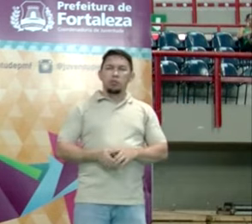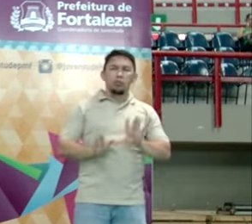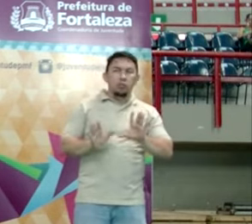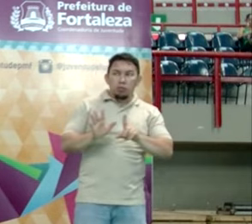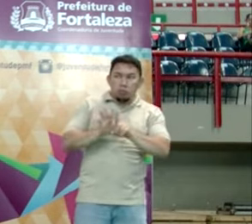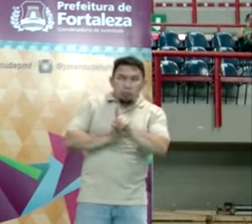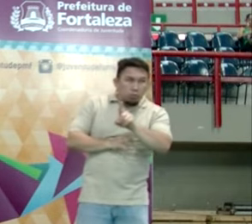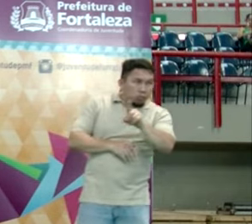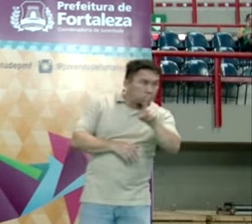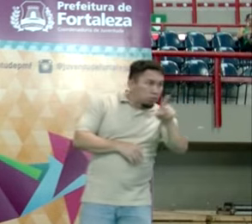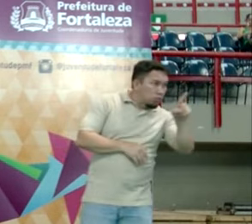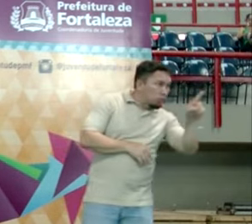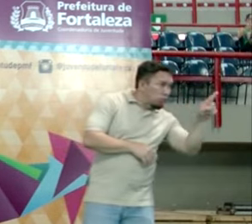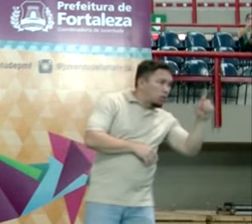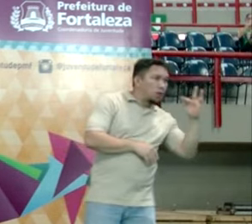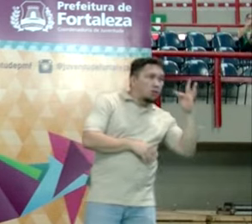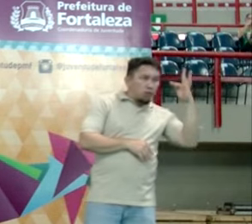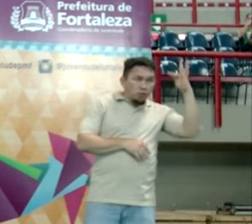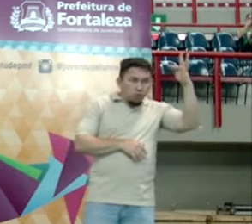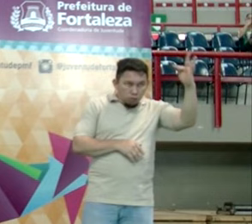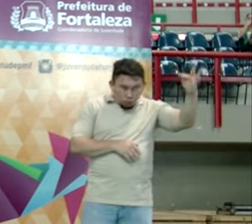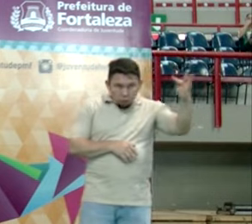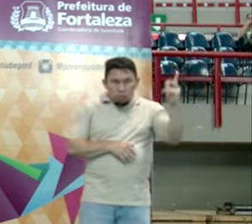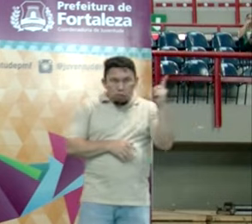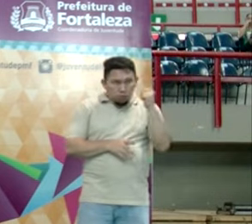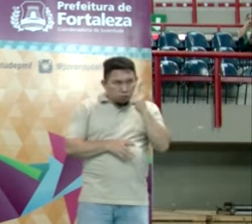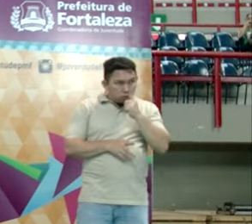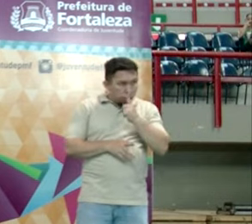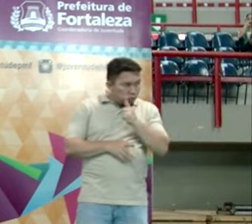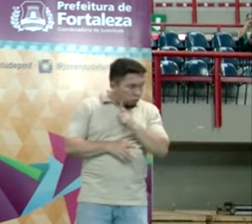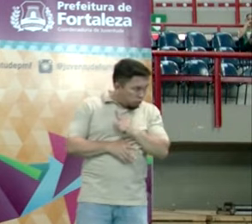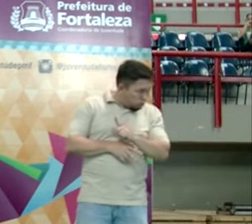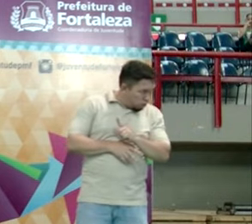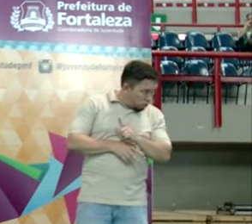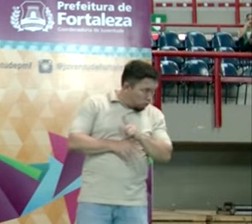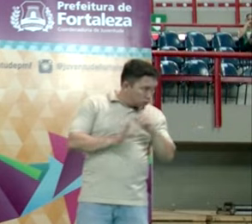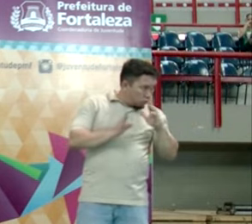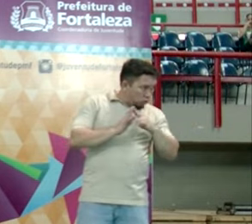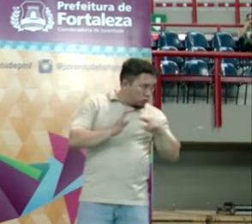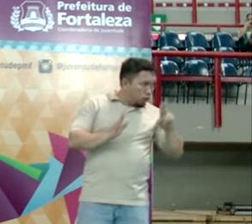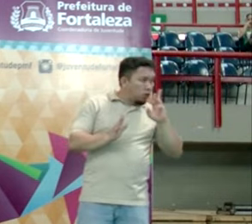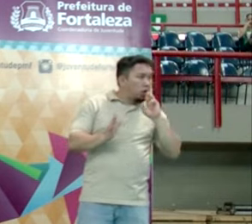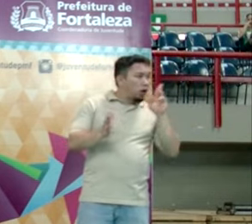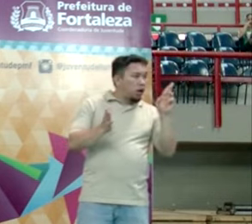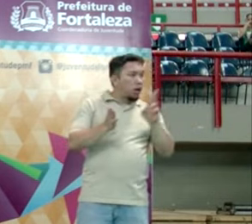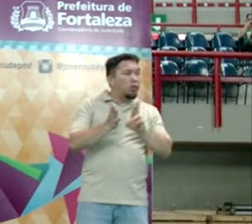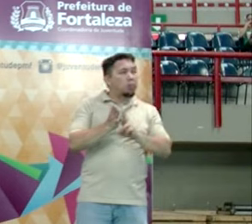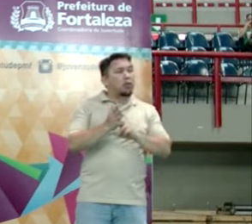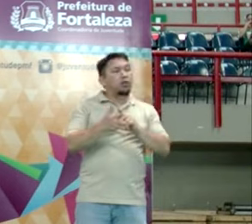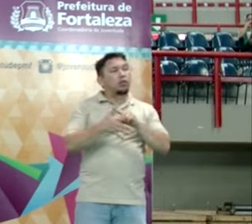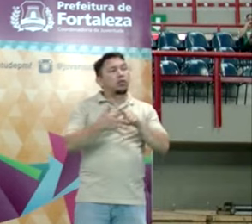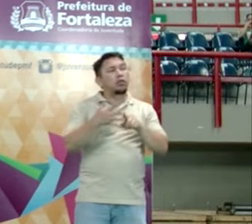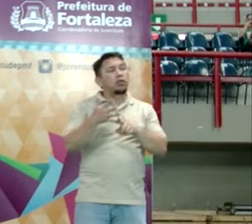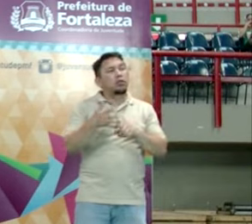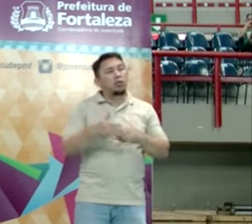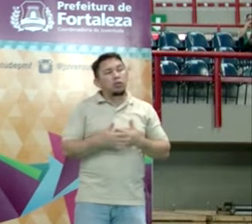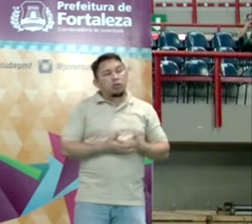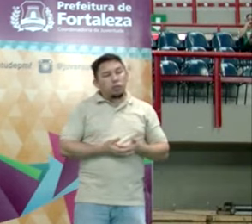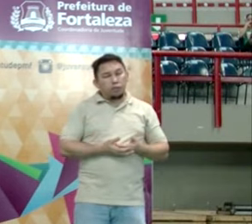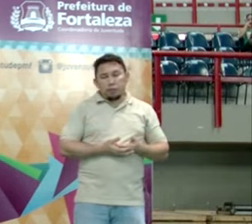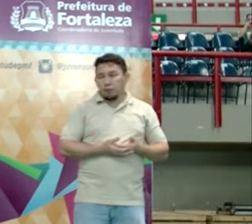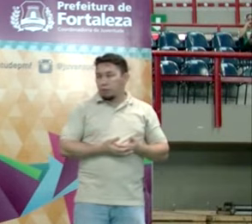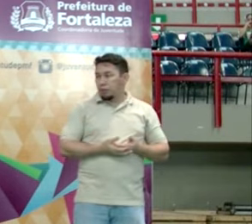Pergunto a vocês, futuros universitários. Já dá para responder qual é o item, sem eu passar para o próximo slide?